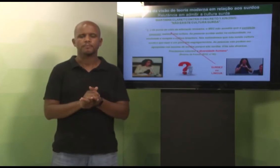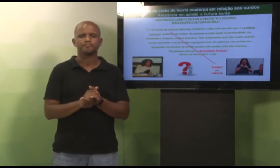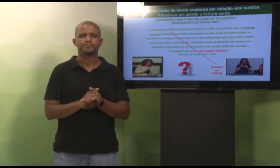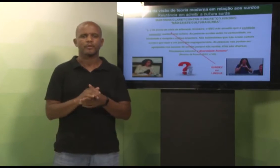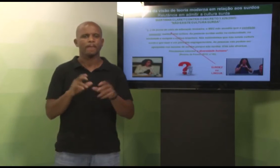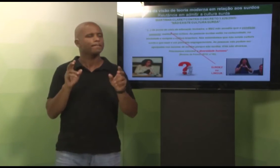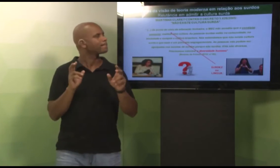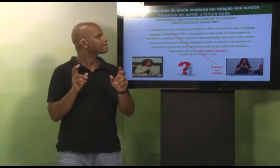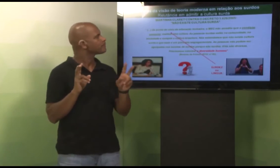desenvolverem.